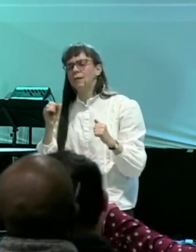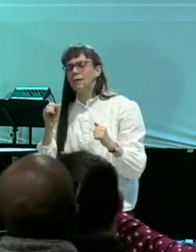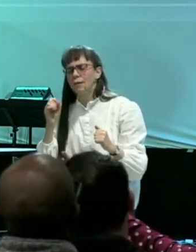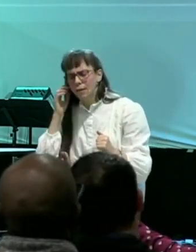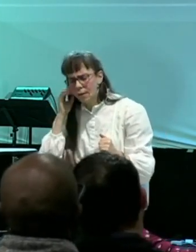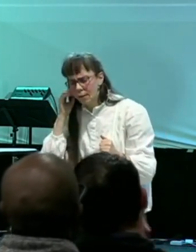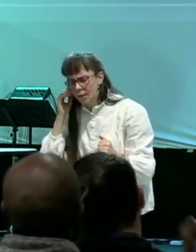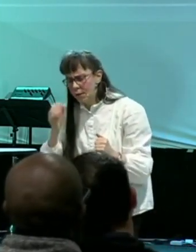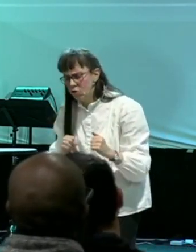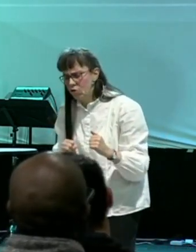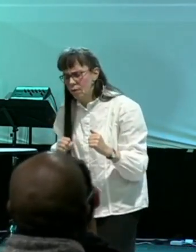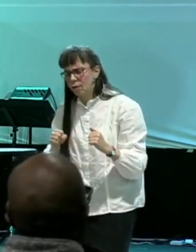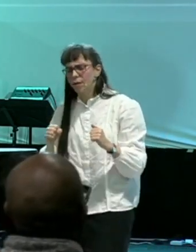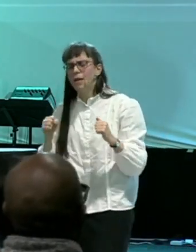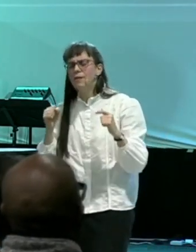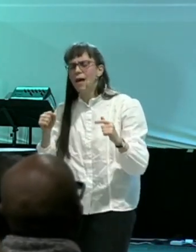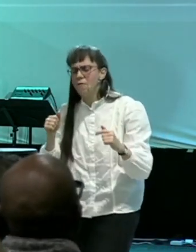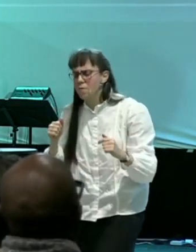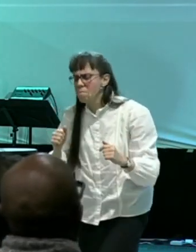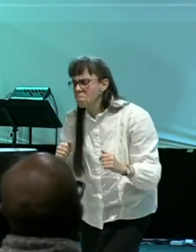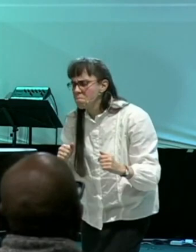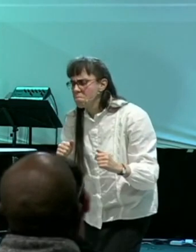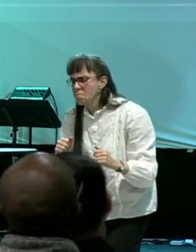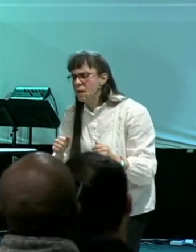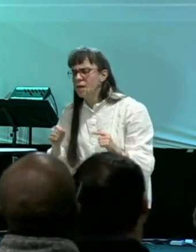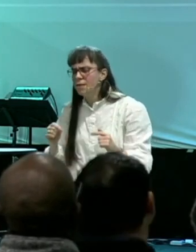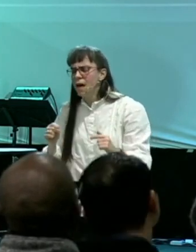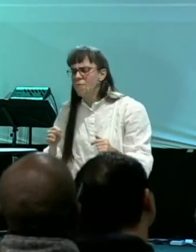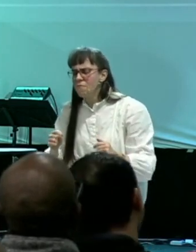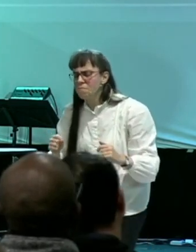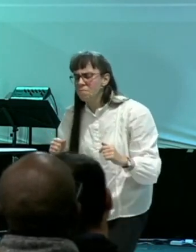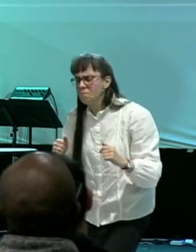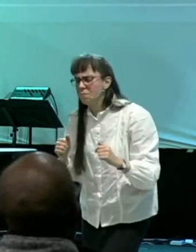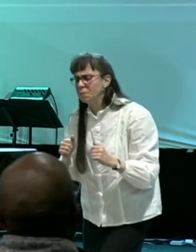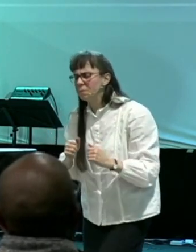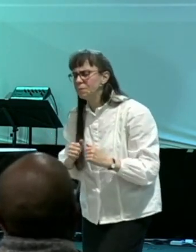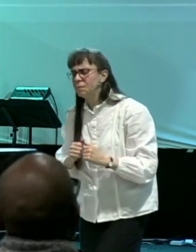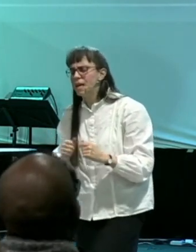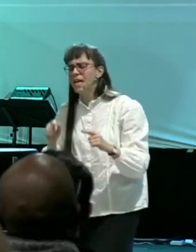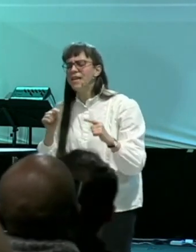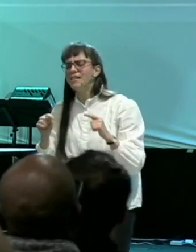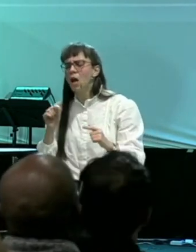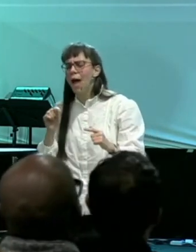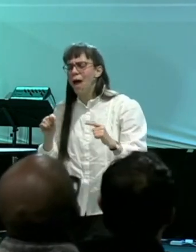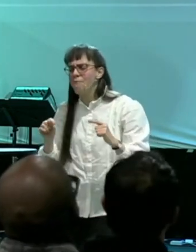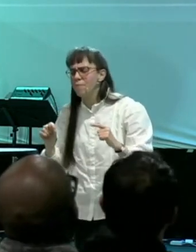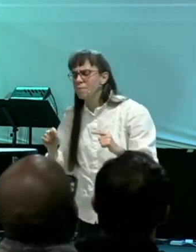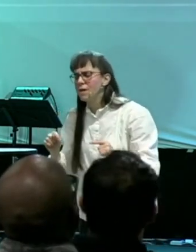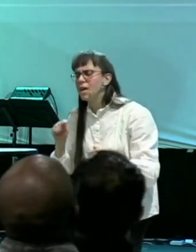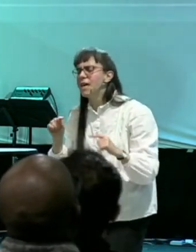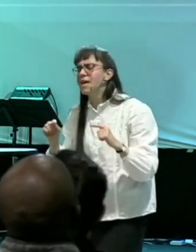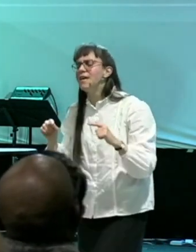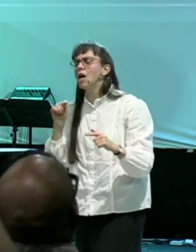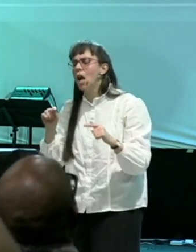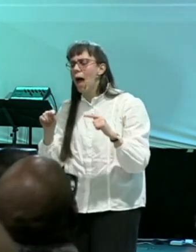Forgiven. Il est vivant. He's alive. Il est vivant. He's alive. Il est vivant. Il est